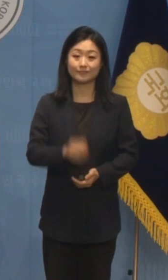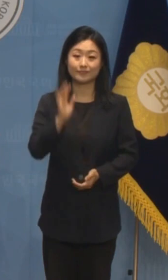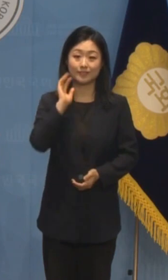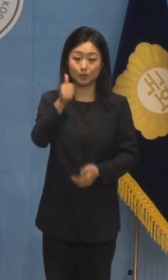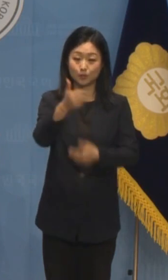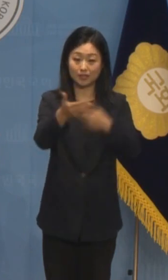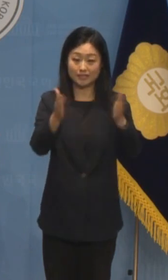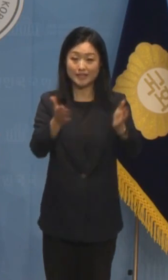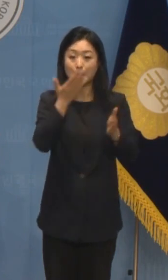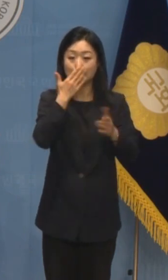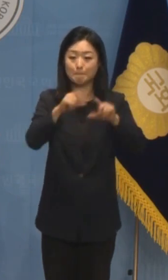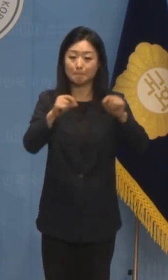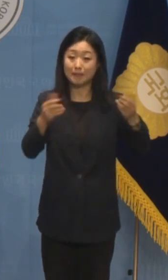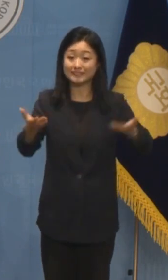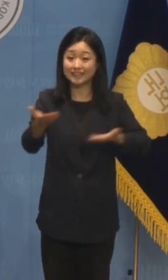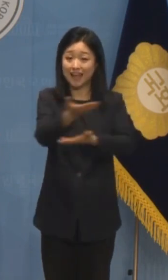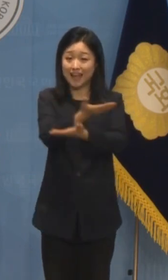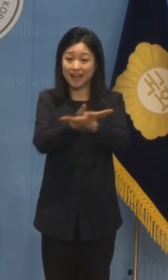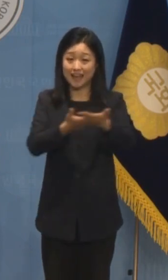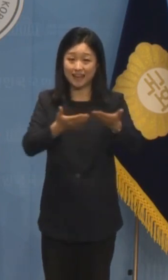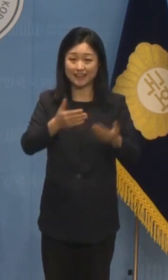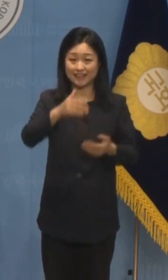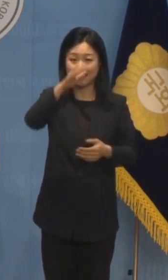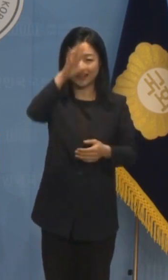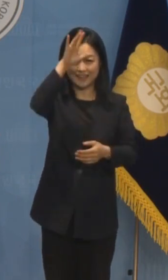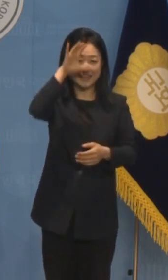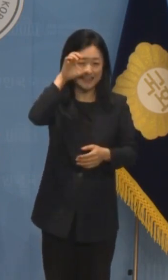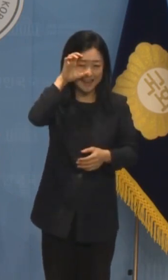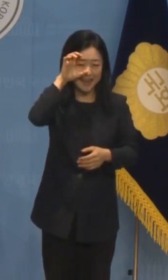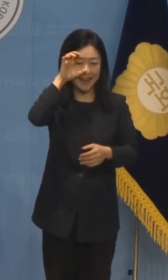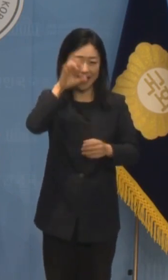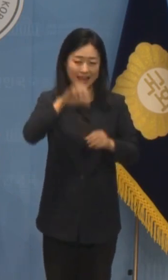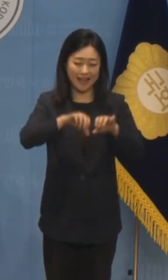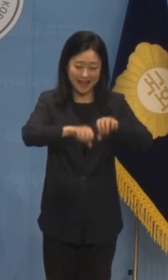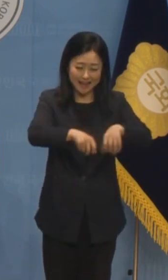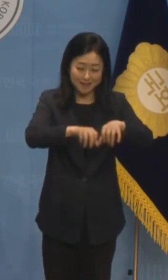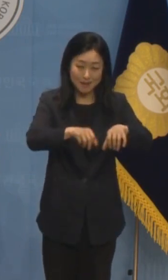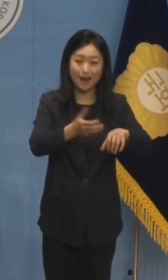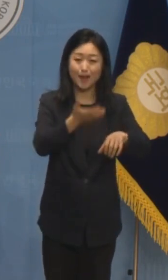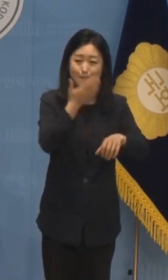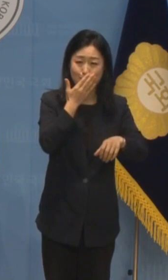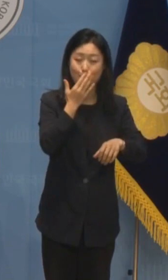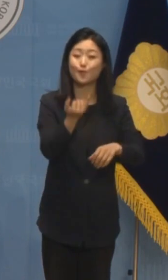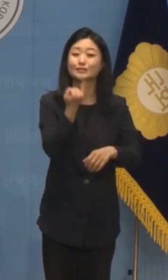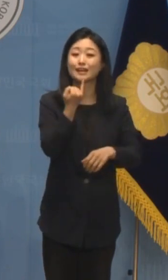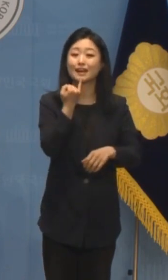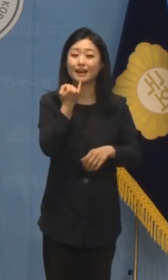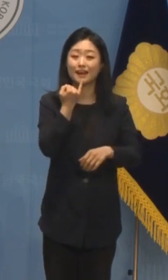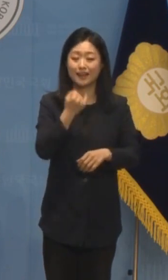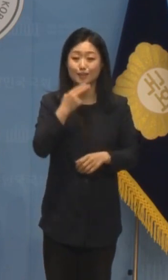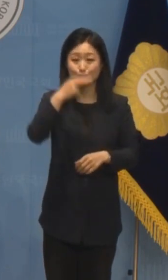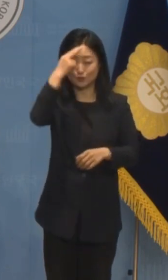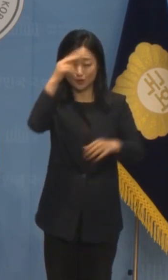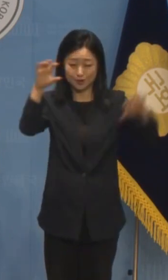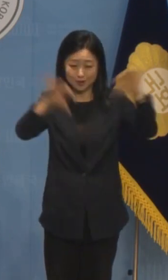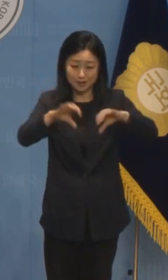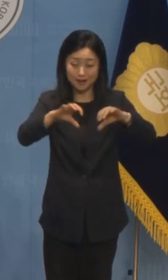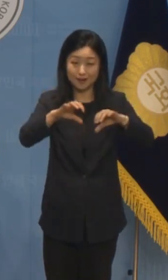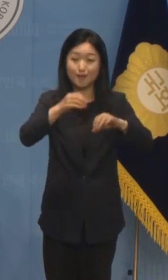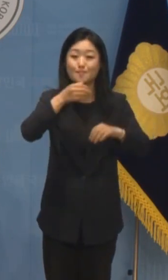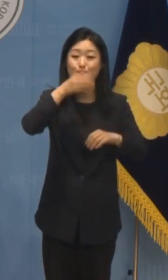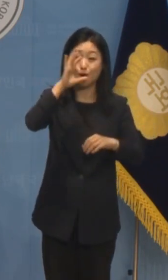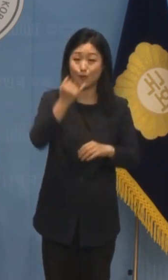대통령실 만찬, 계란이든 폭탄이든 뭐든 다 말더라도 나라는 말아먹지 말길.